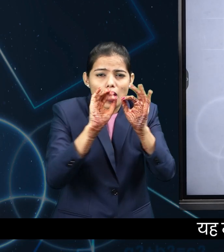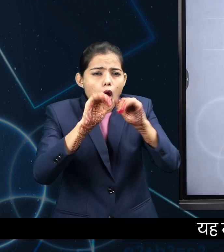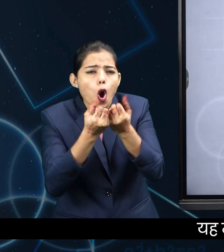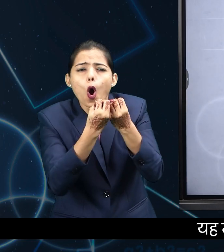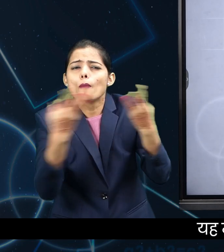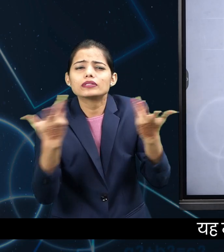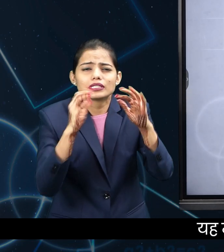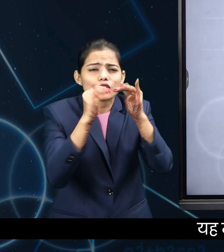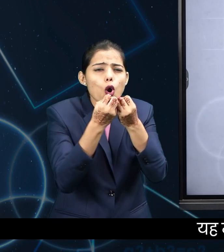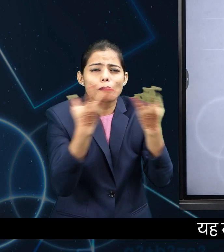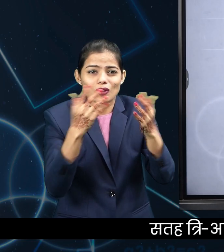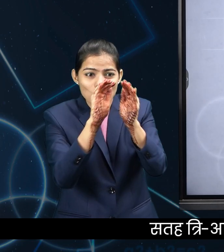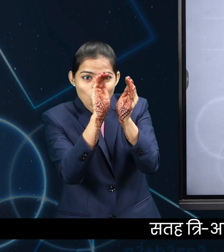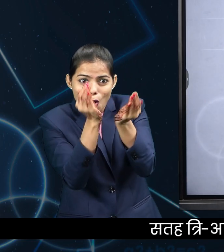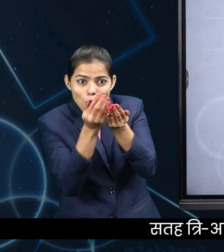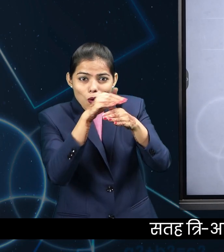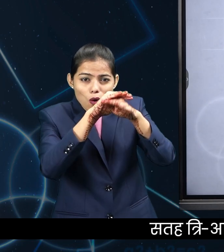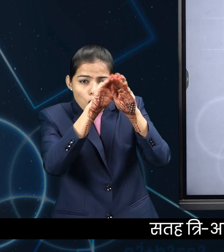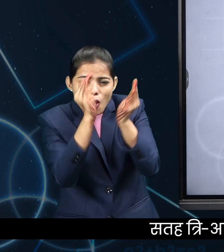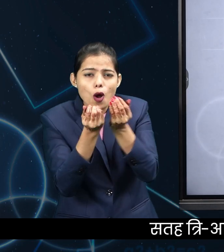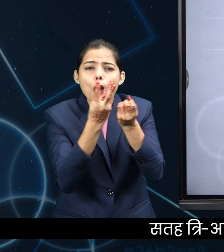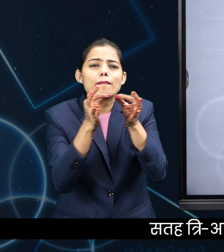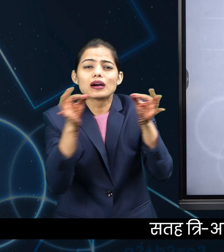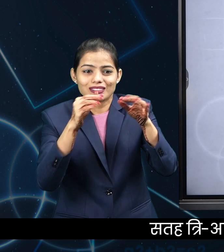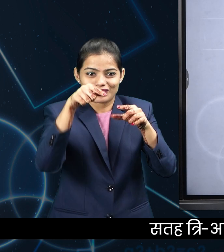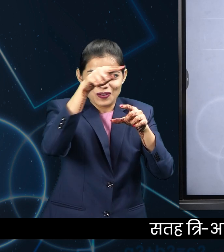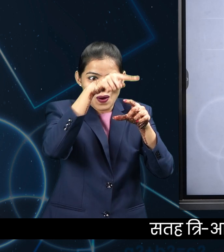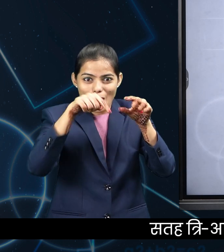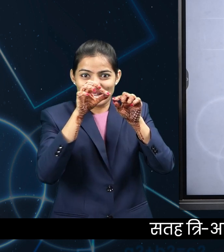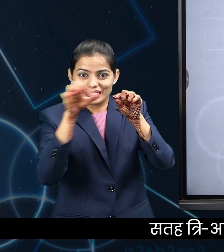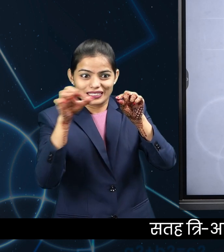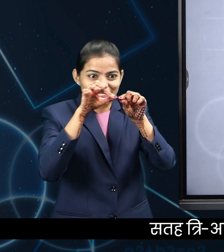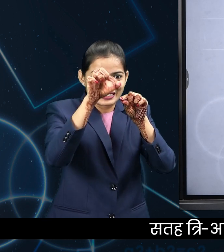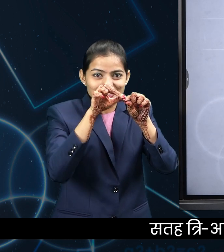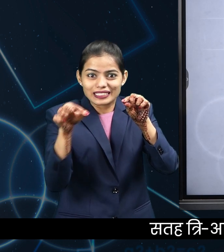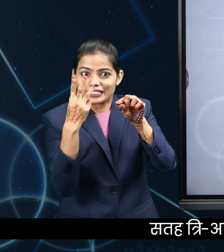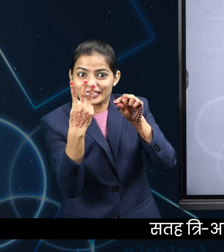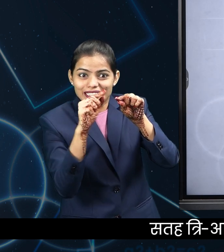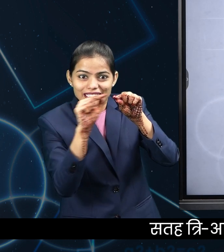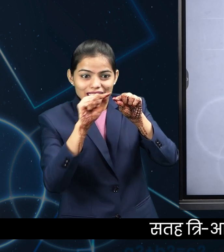करता है कि गोले की सतह त्रिआयामी अंतरिक्ष में कितनी जगह घेरती